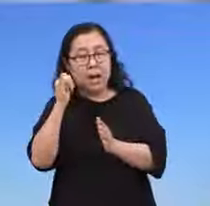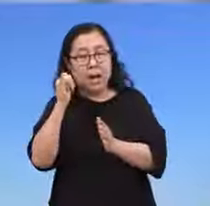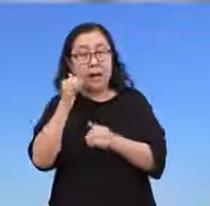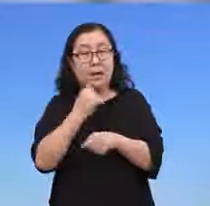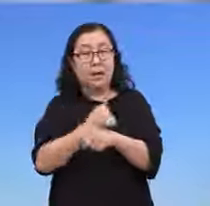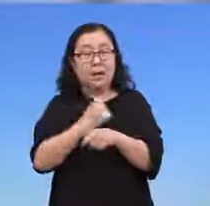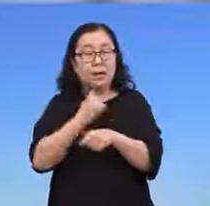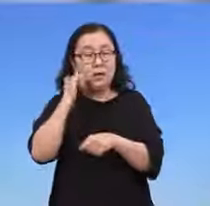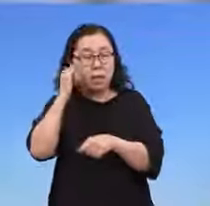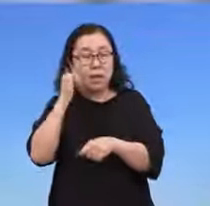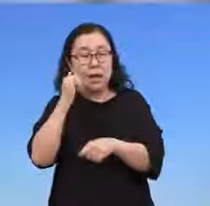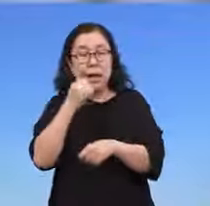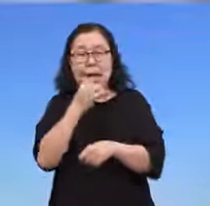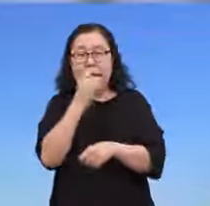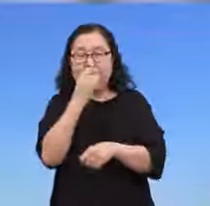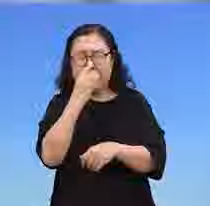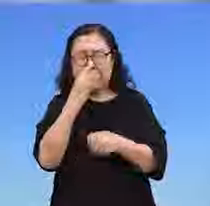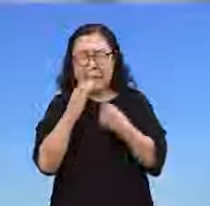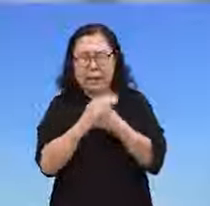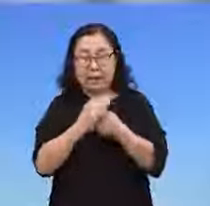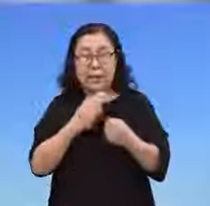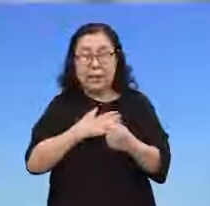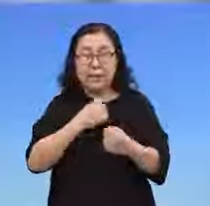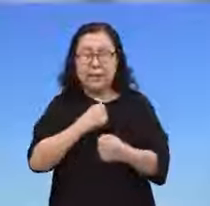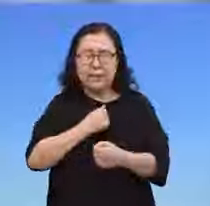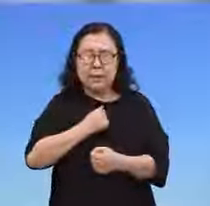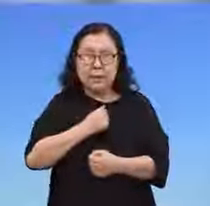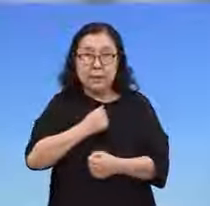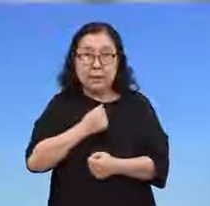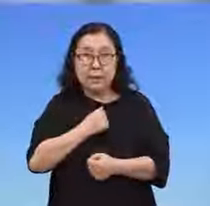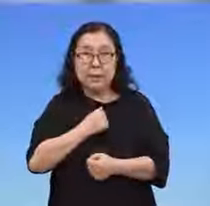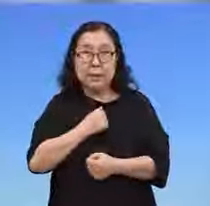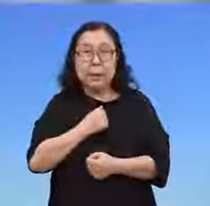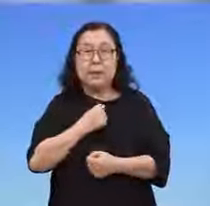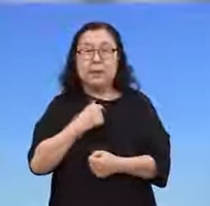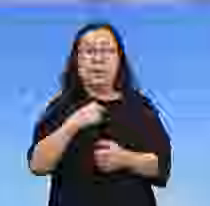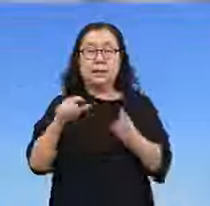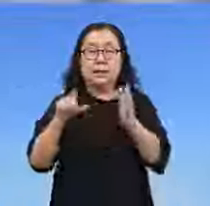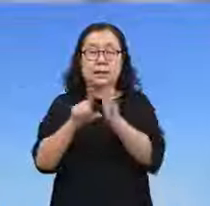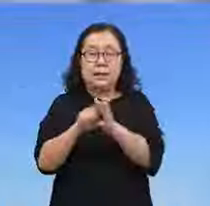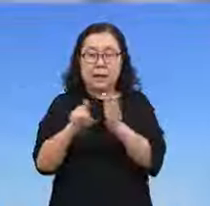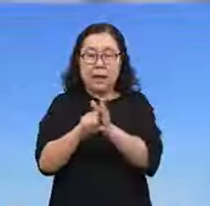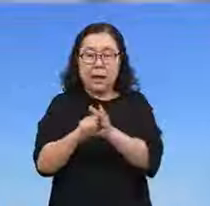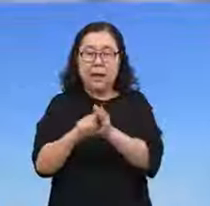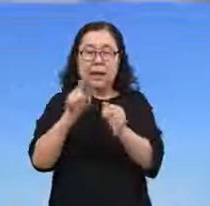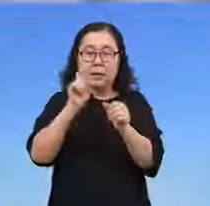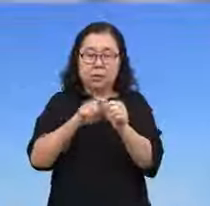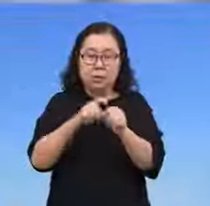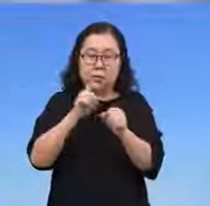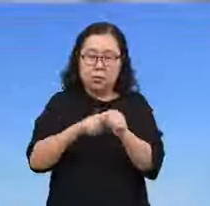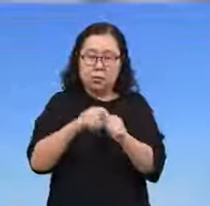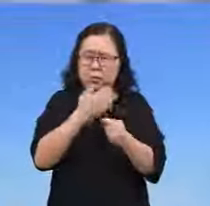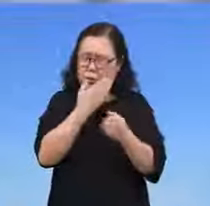멀쩡히 다 갖고 왔는데 안 되니까 답답했었지. 이게 신앙적으로 이게 중요한 거 내가 참 깨달았네.